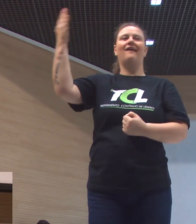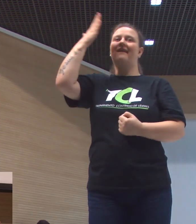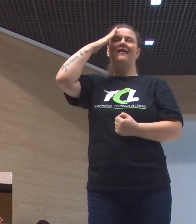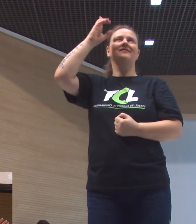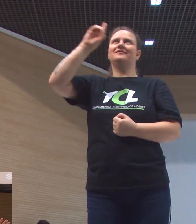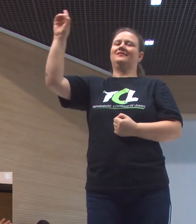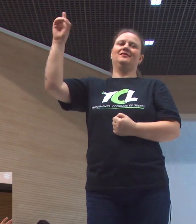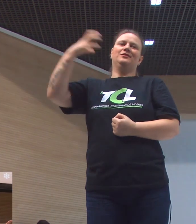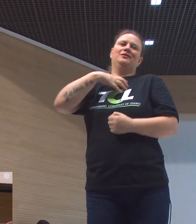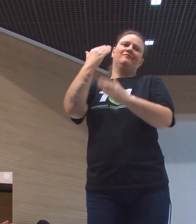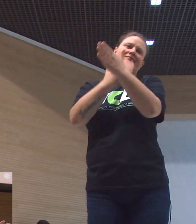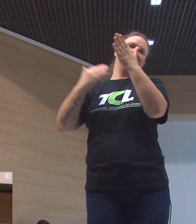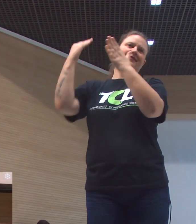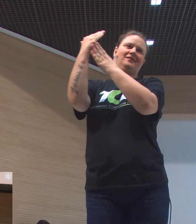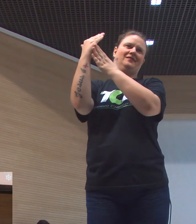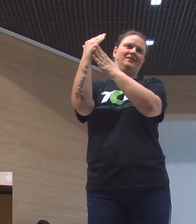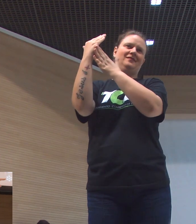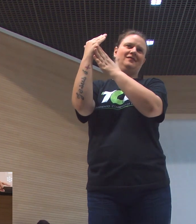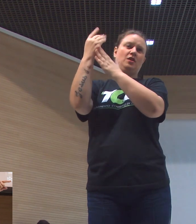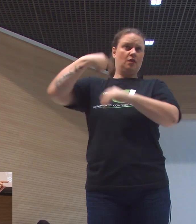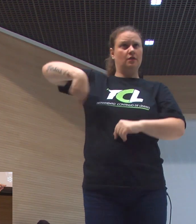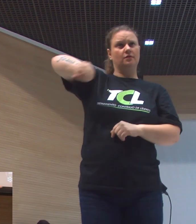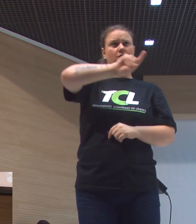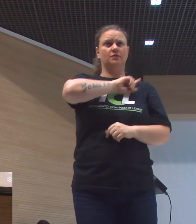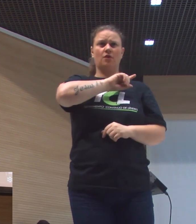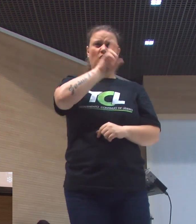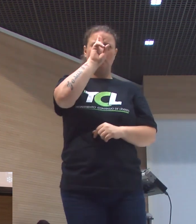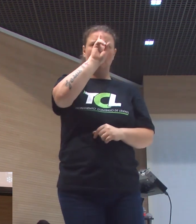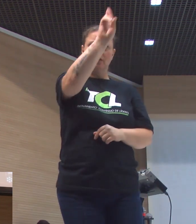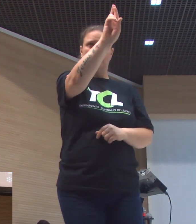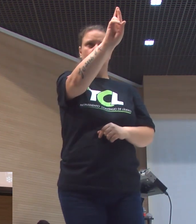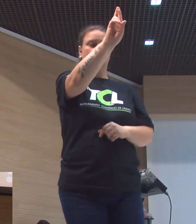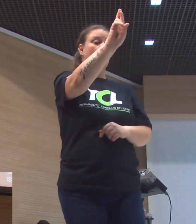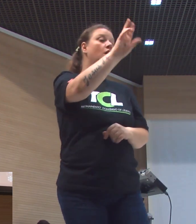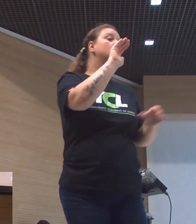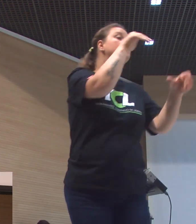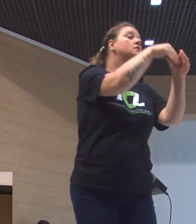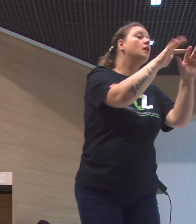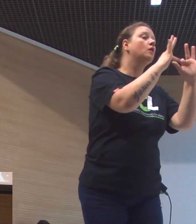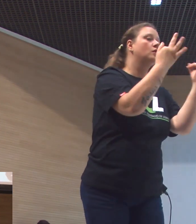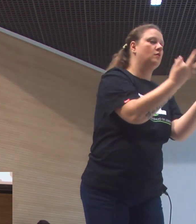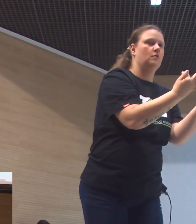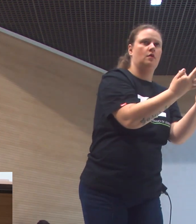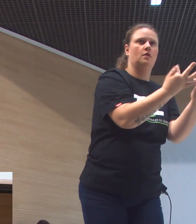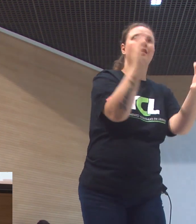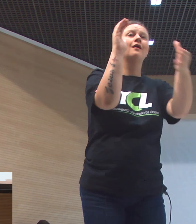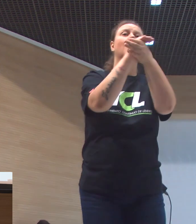maior. É uma liderança assim, que vai ter lares mais abençoados, casamentos